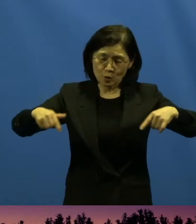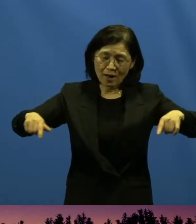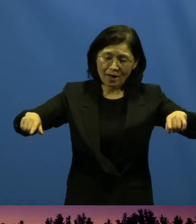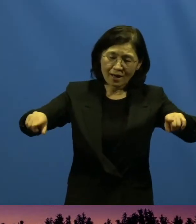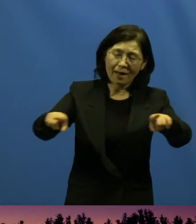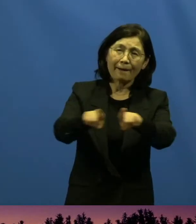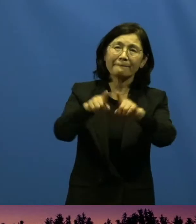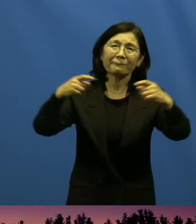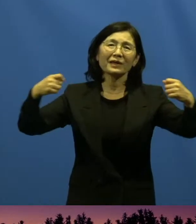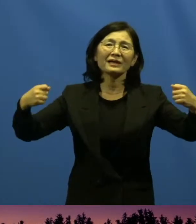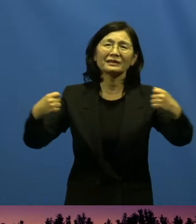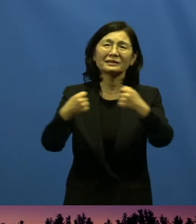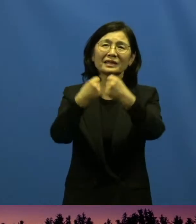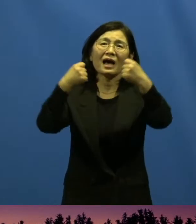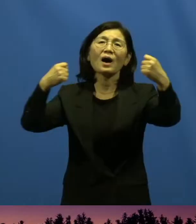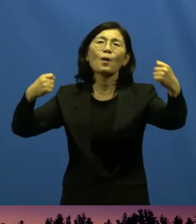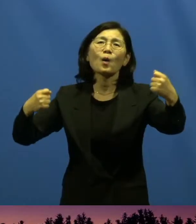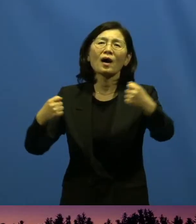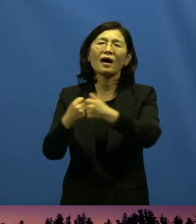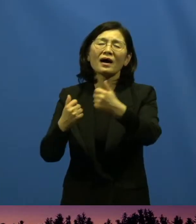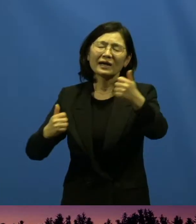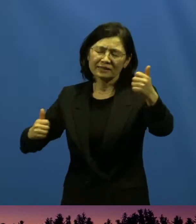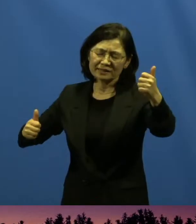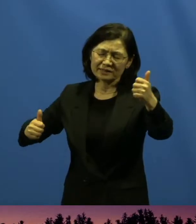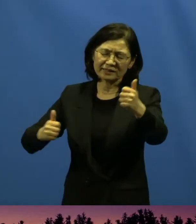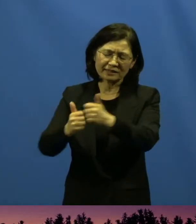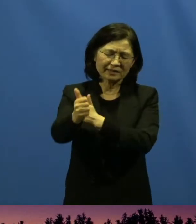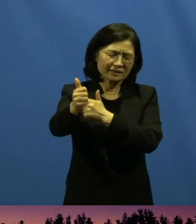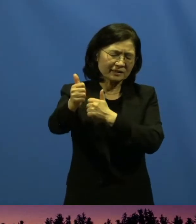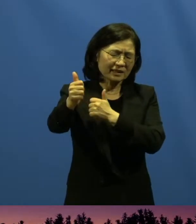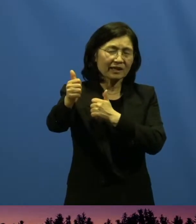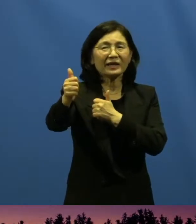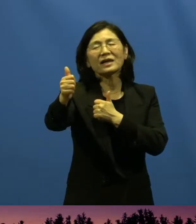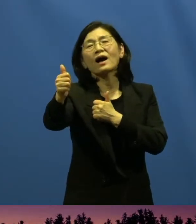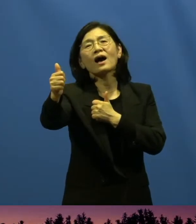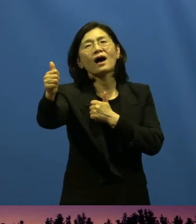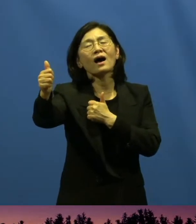주와 함께 싸워